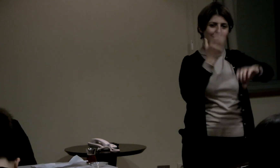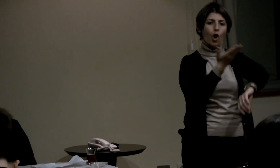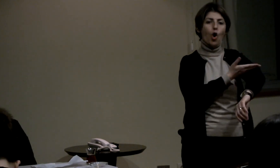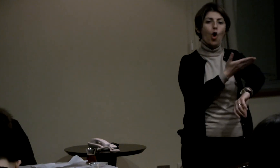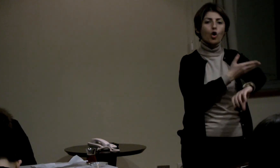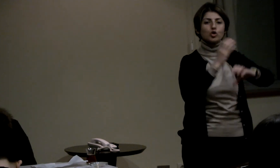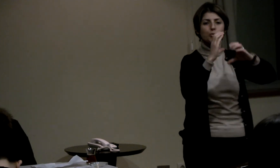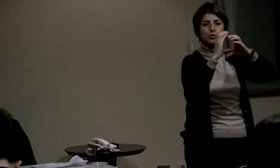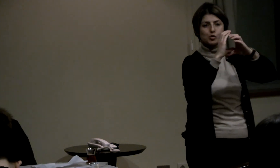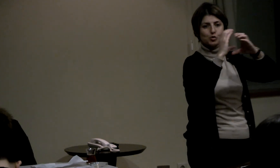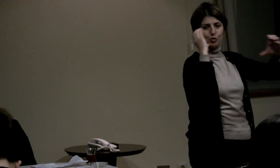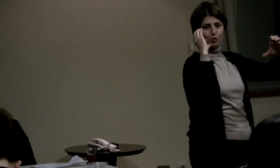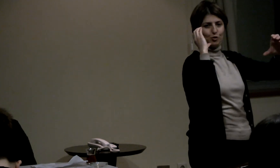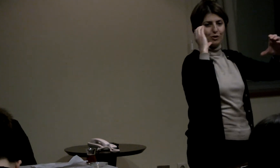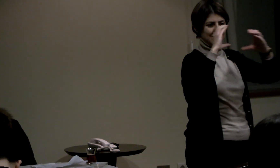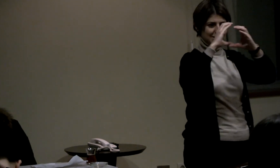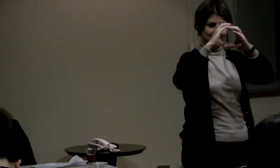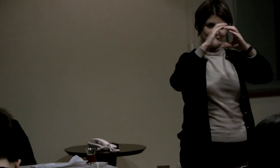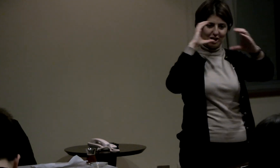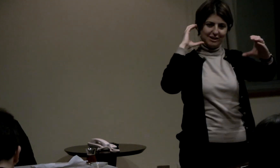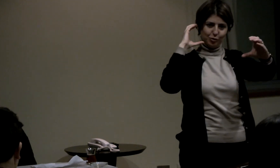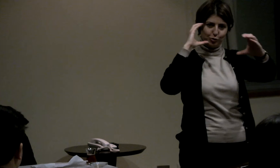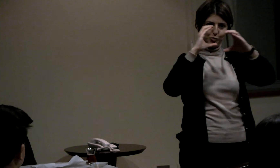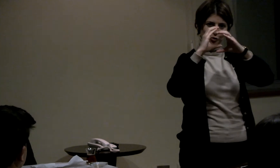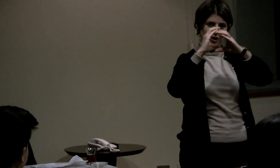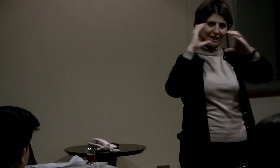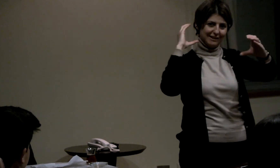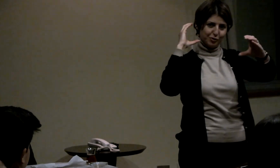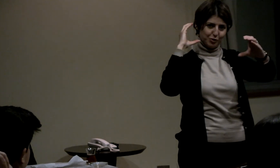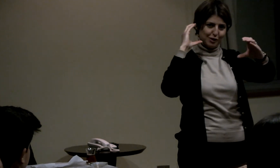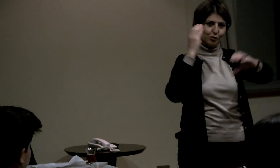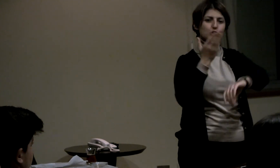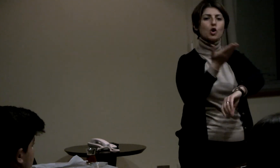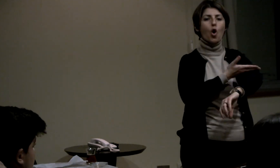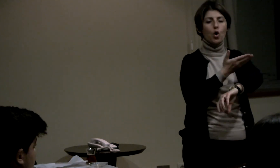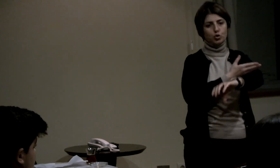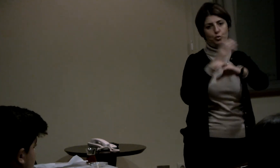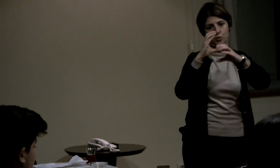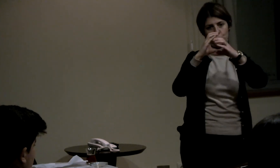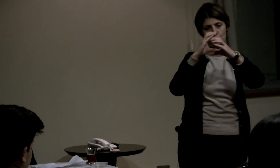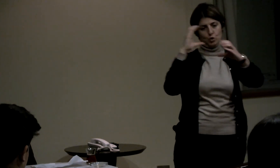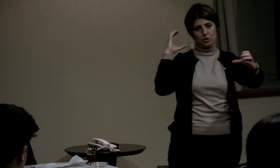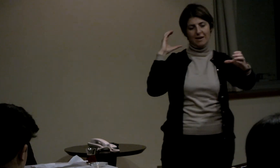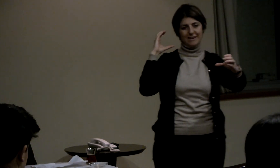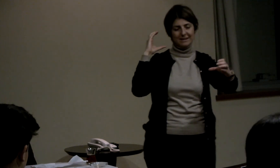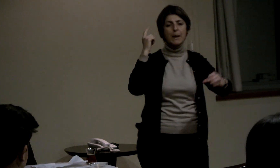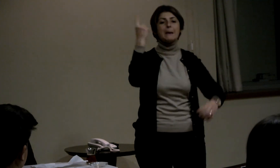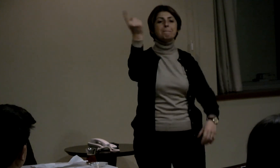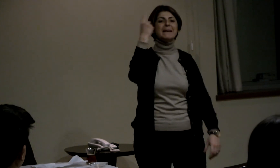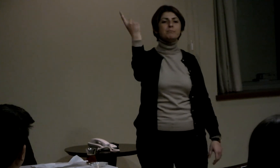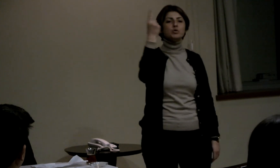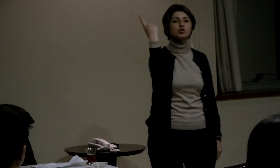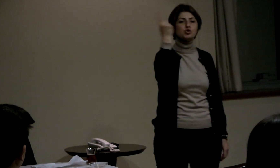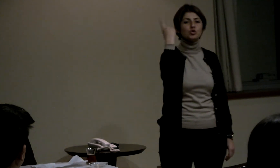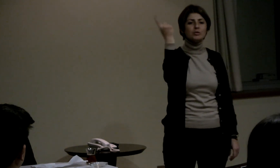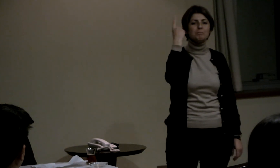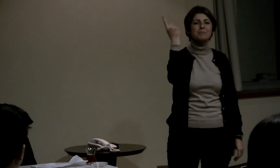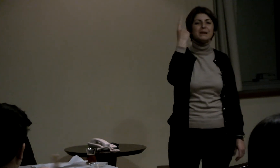evet, otobüs, şeyini, otobüsün şeklini gösteriyoruz, otobüs, evet, minibüs,